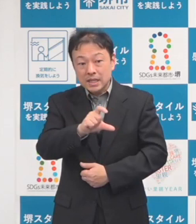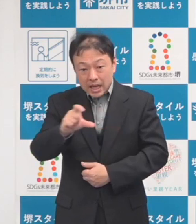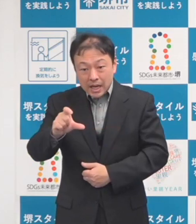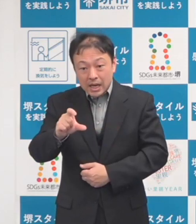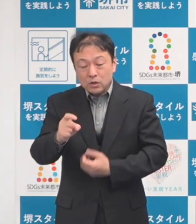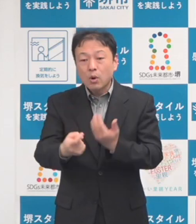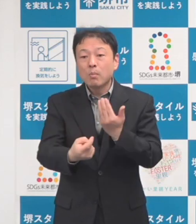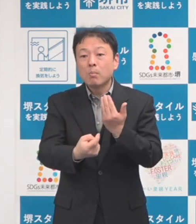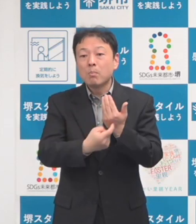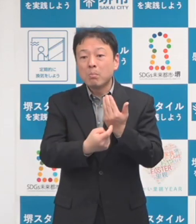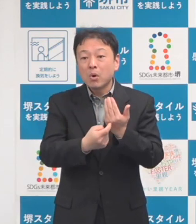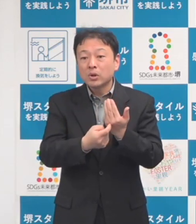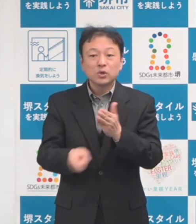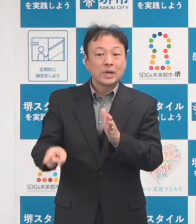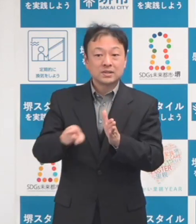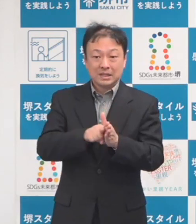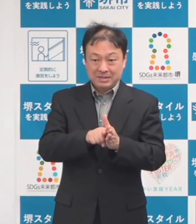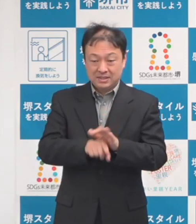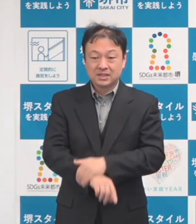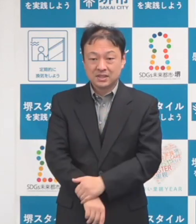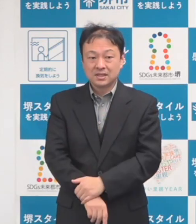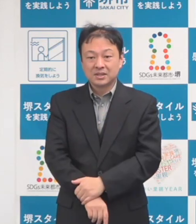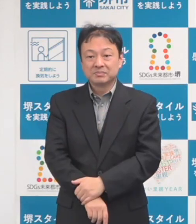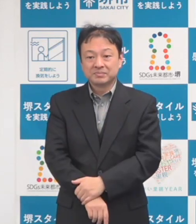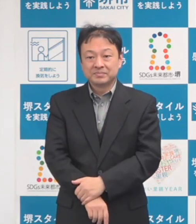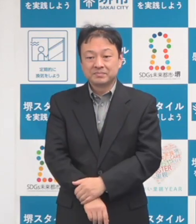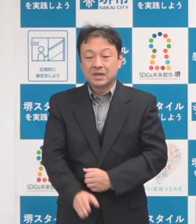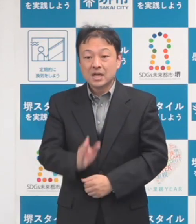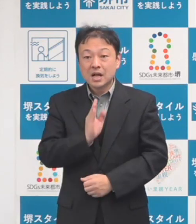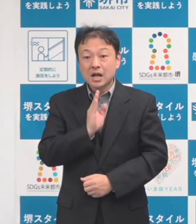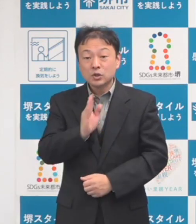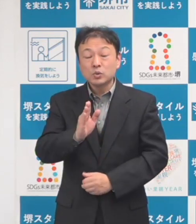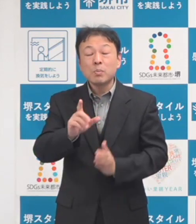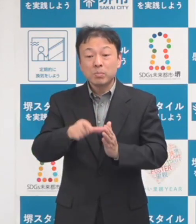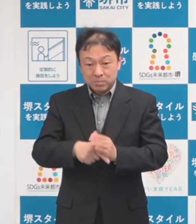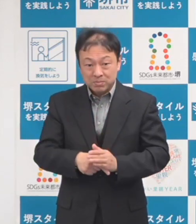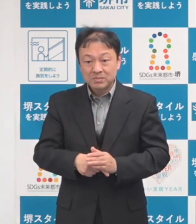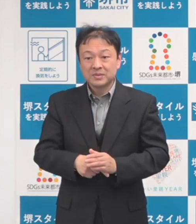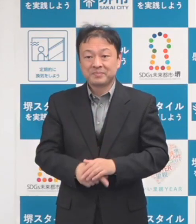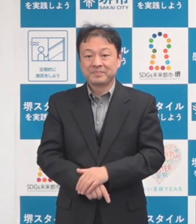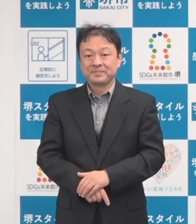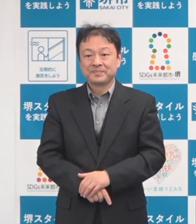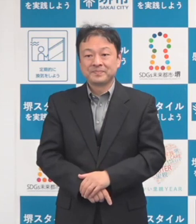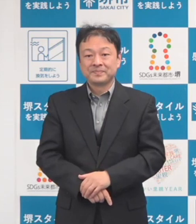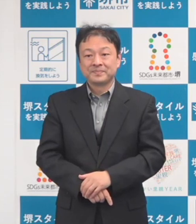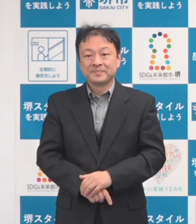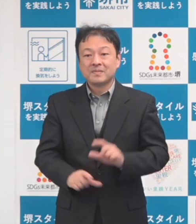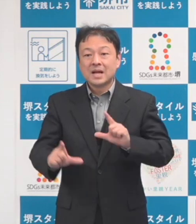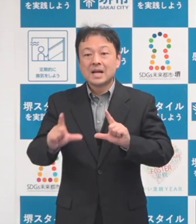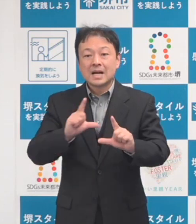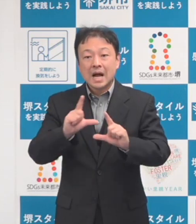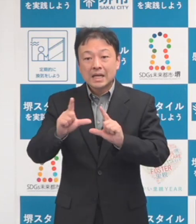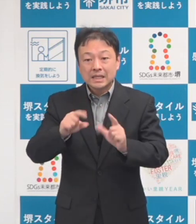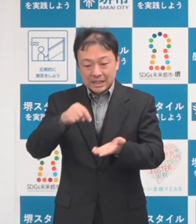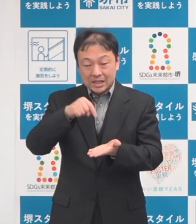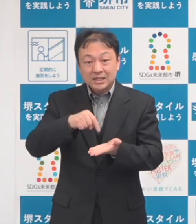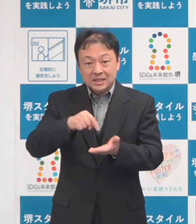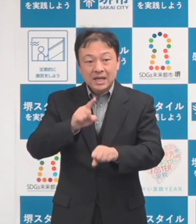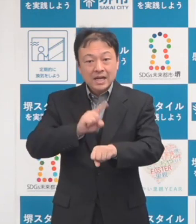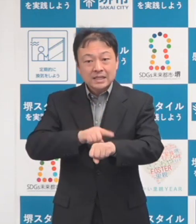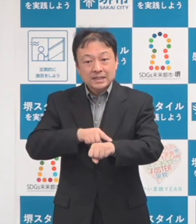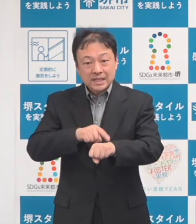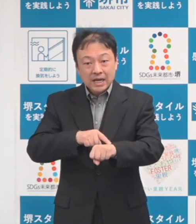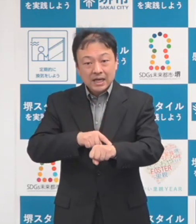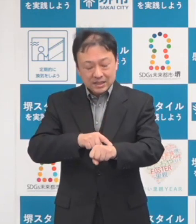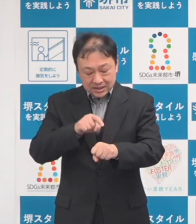ントが付与されます。そして注文される際ですね、注文する際には LINE で受け取る時間を指定して